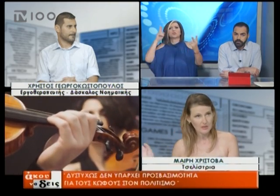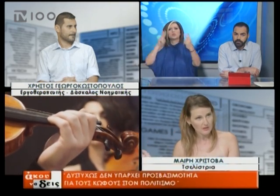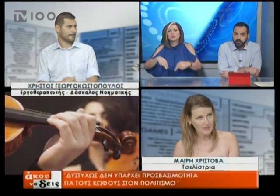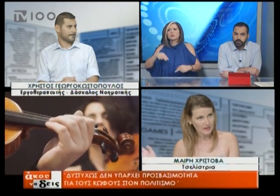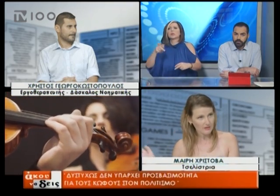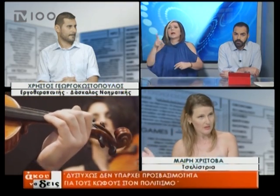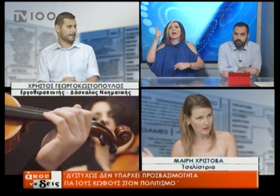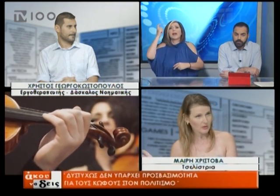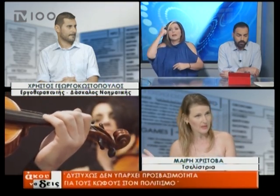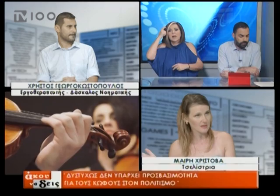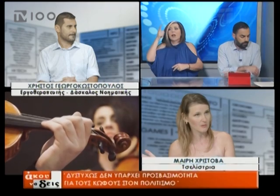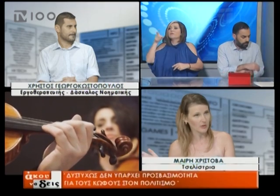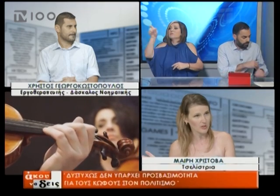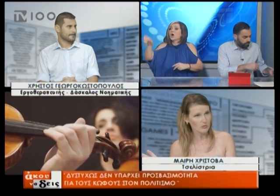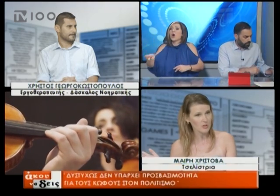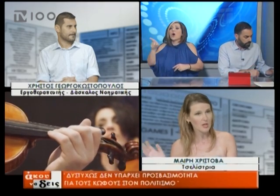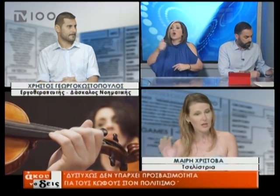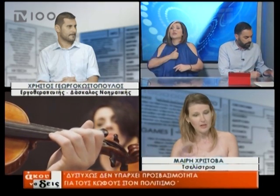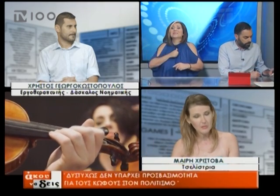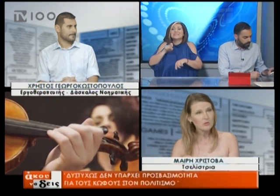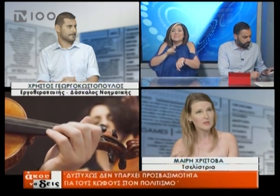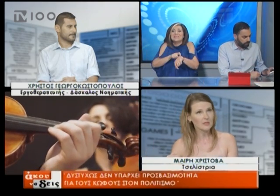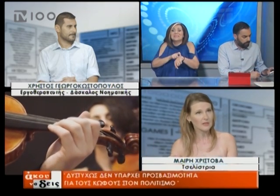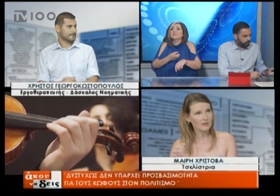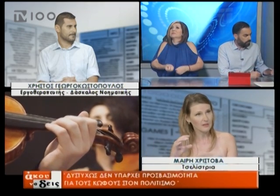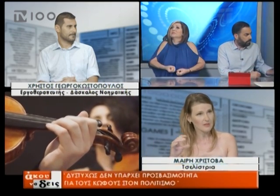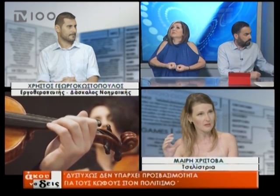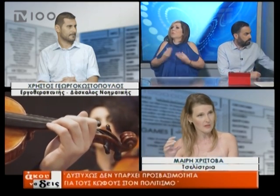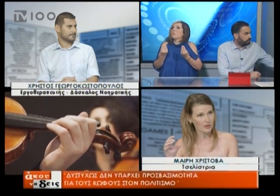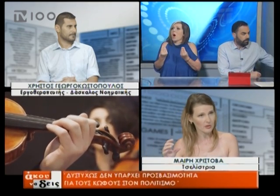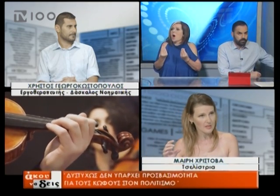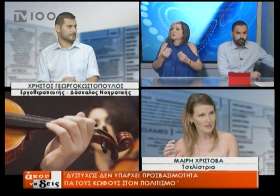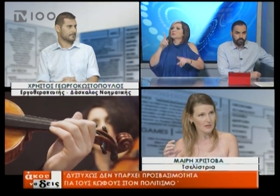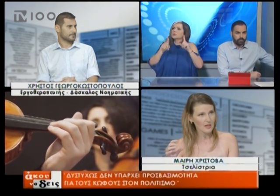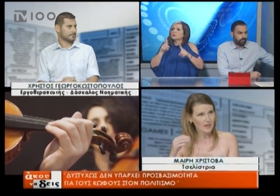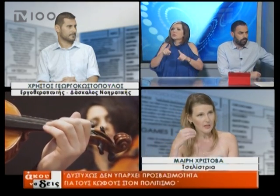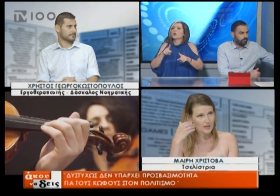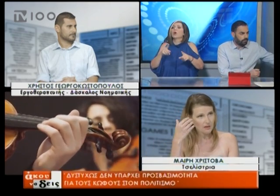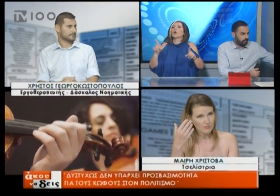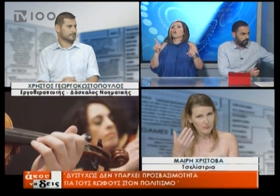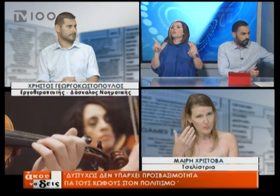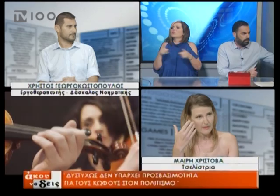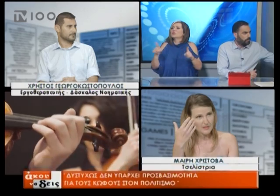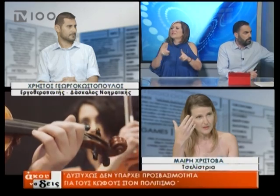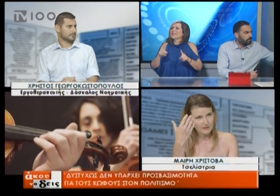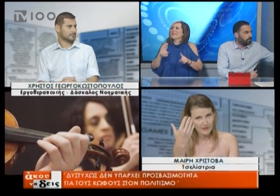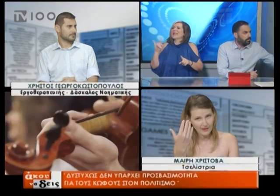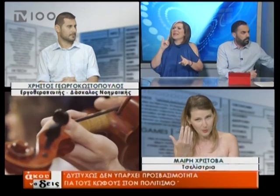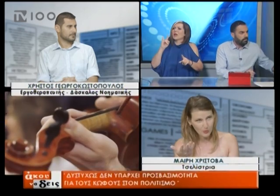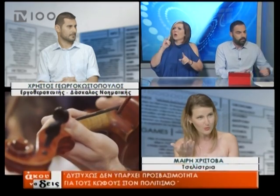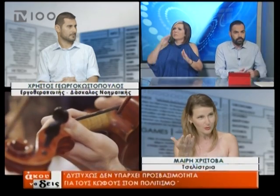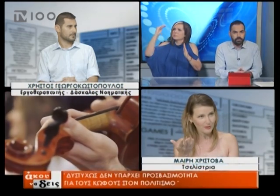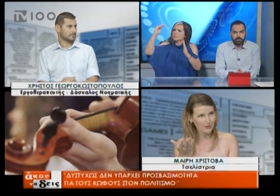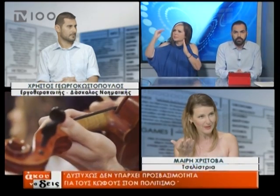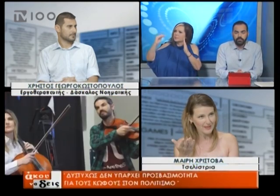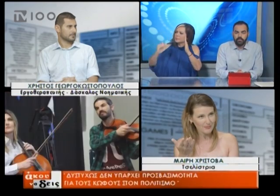τι αισθανόταν εκείνη τη στιγμή ο Χρήστος, χαμήλωσαν την ένταση της τηλεόρασης και προσπάθησαν να